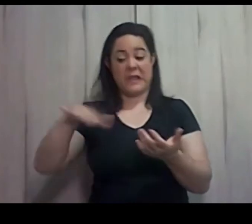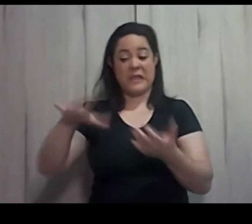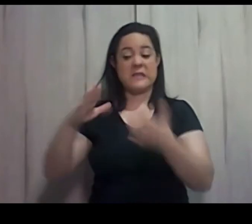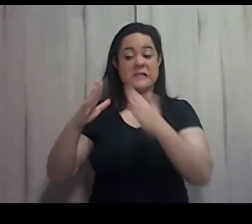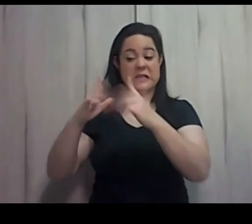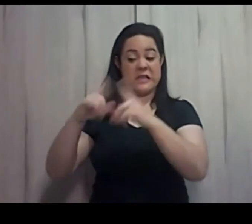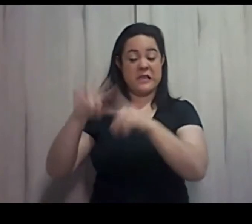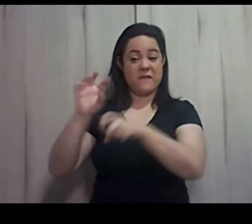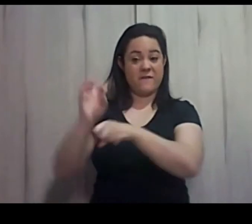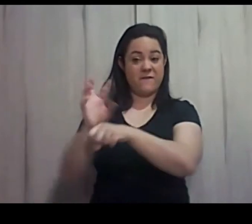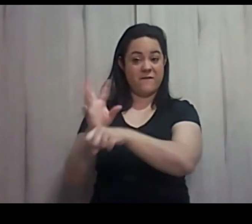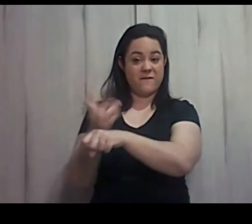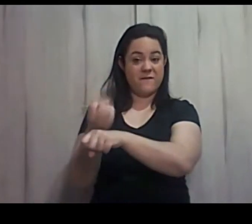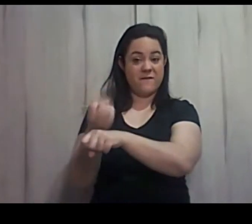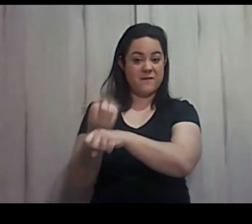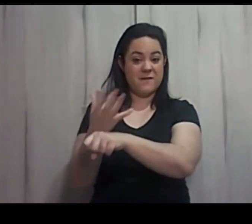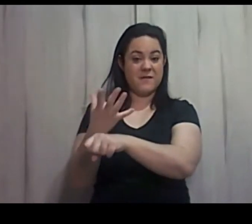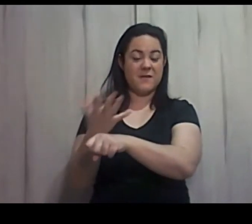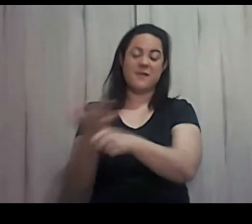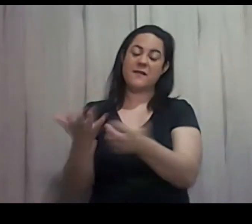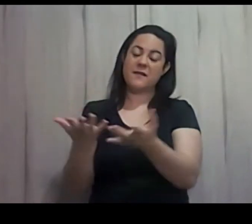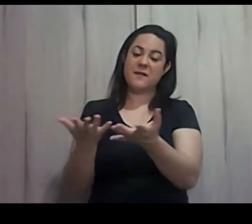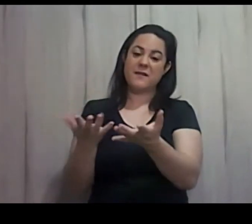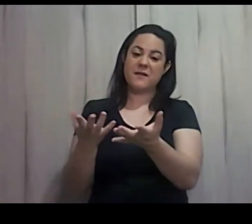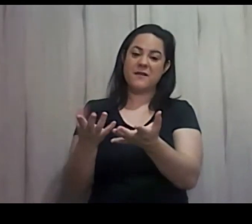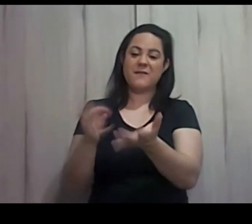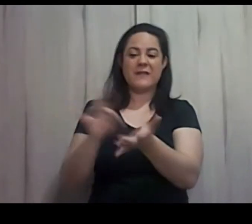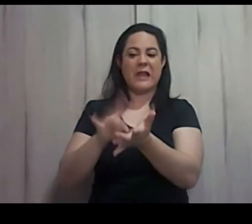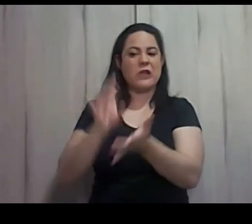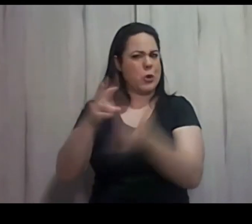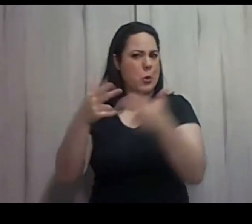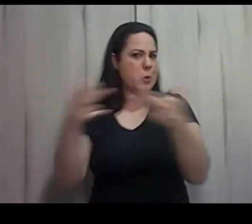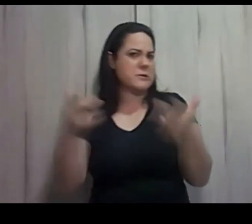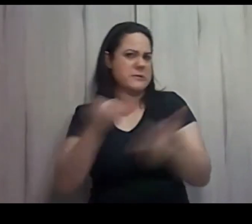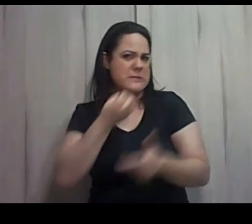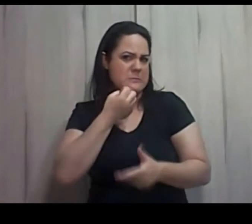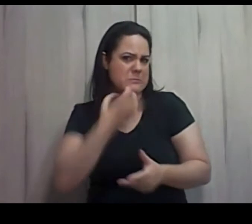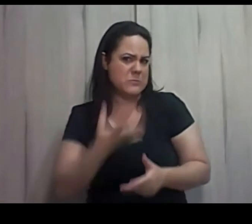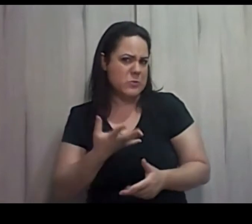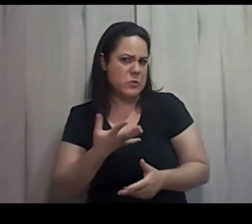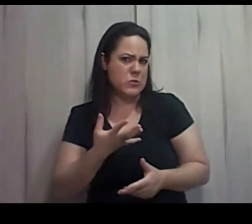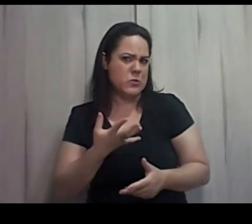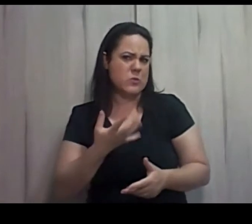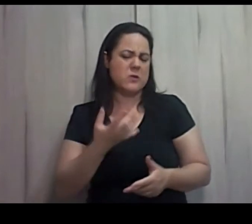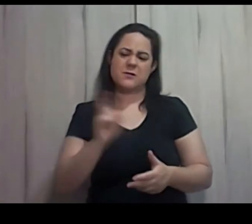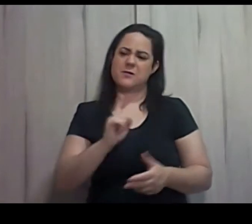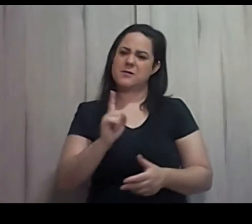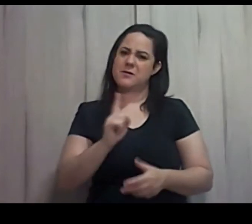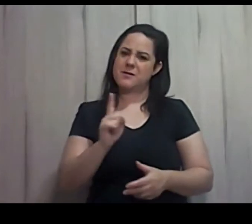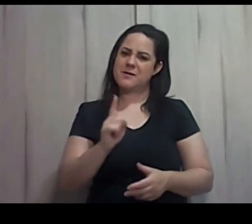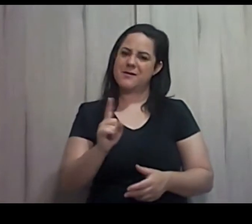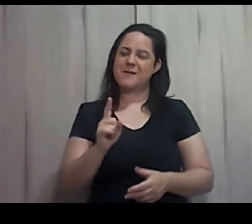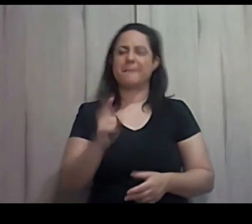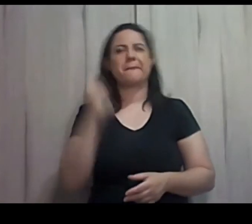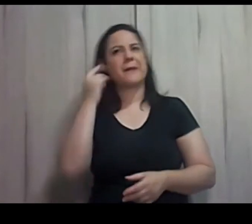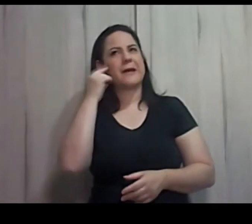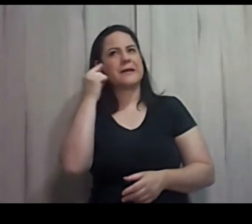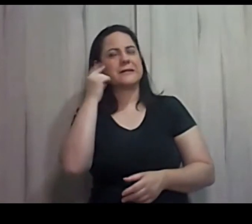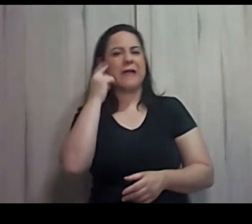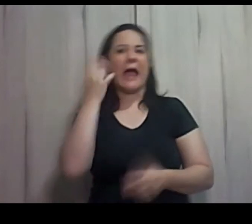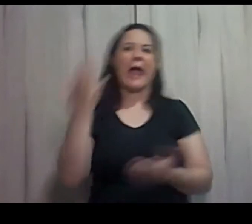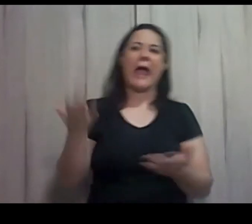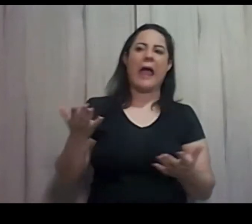tenha sido assim, uma igreja que só teve bons momentos, né? A gente fica com essa ideia de